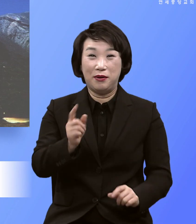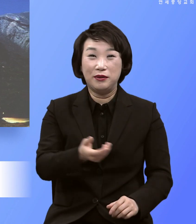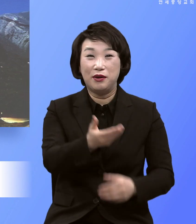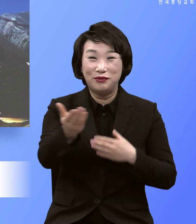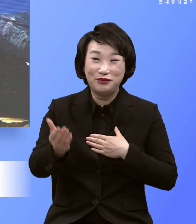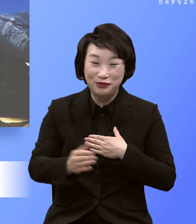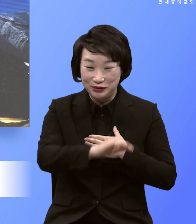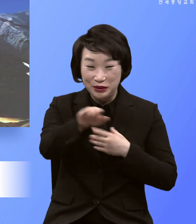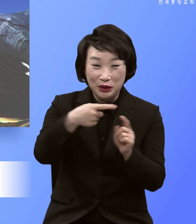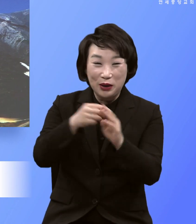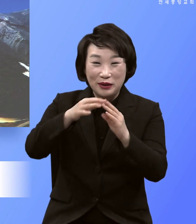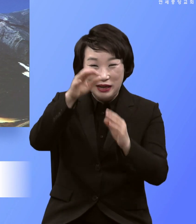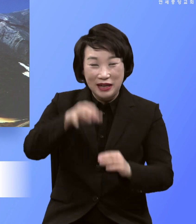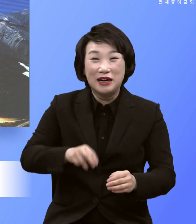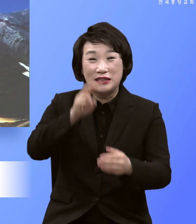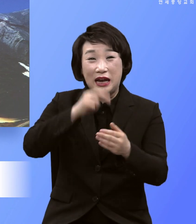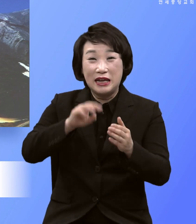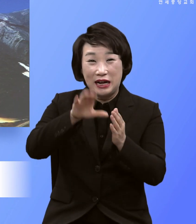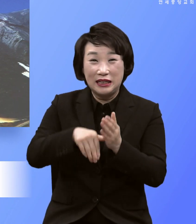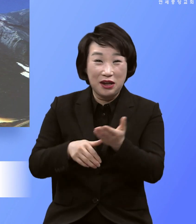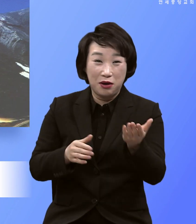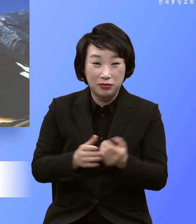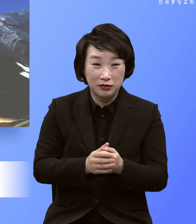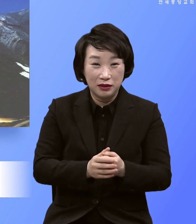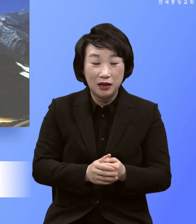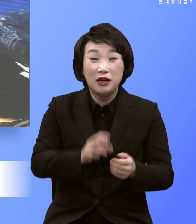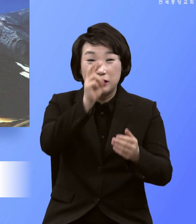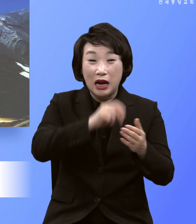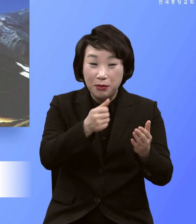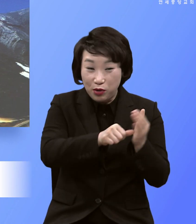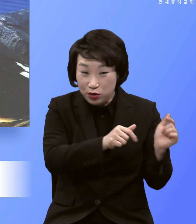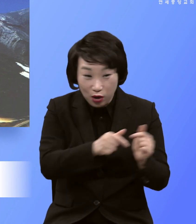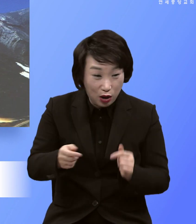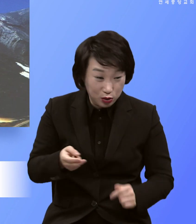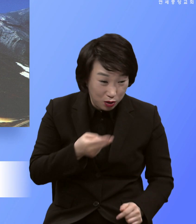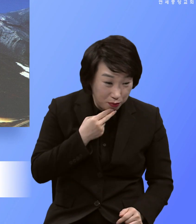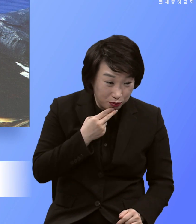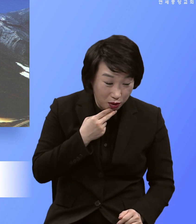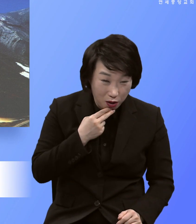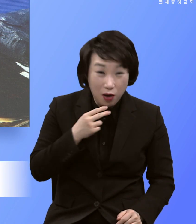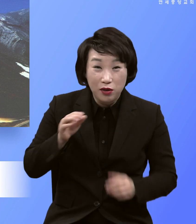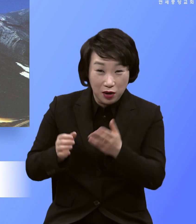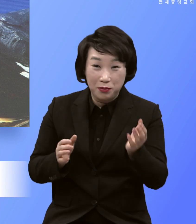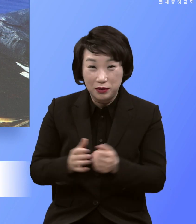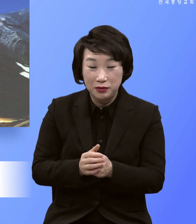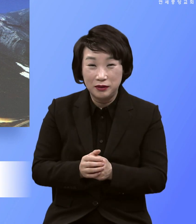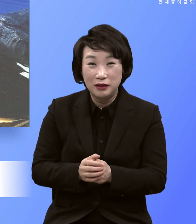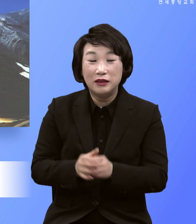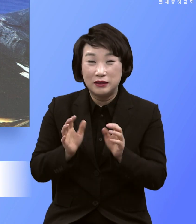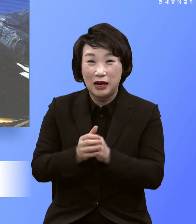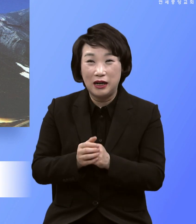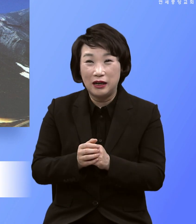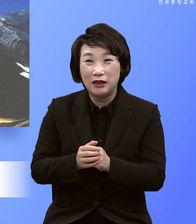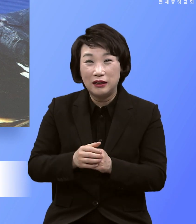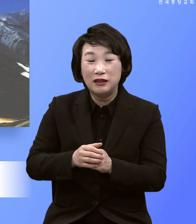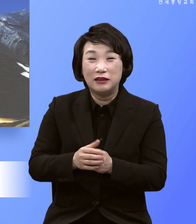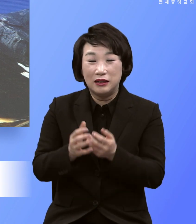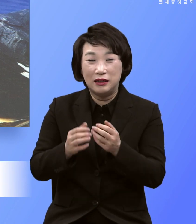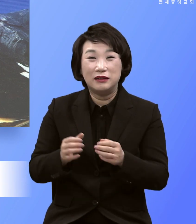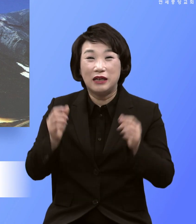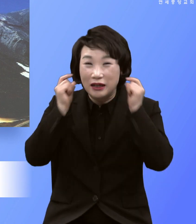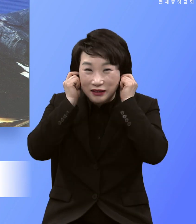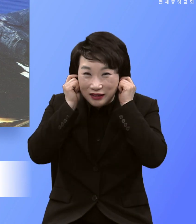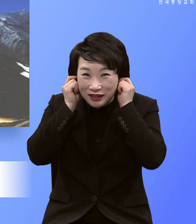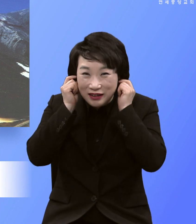우리 교회는 그러잖아요. 찬양할 때 악기가 없거든. 젓가락 갖고 깨진 양지기라도 갖고 나와서 때리면서